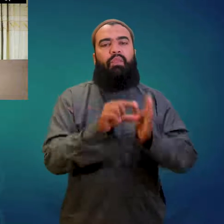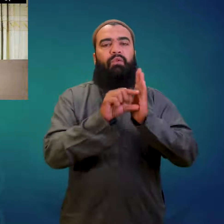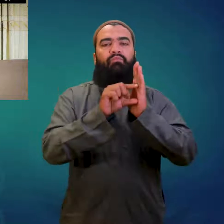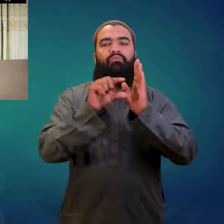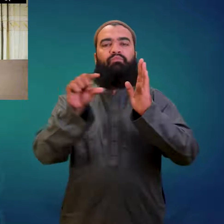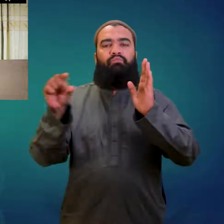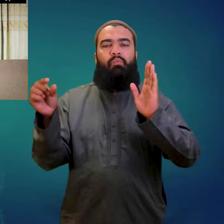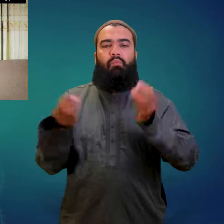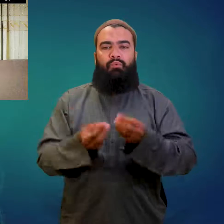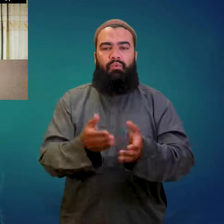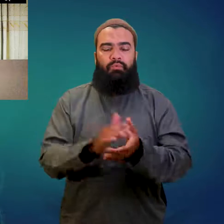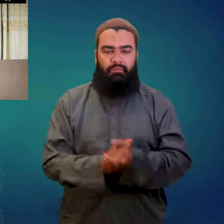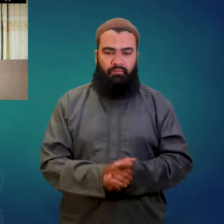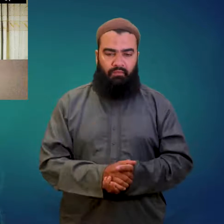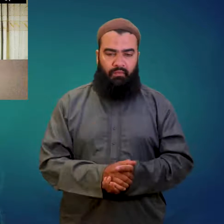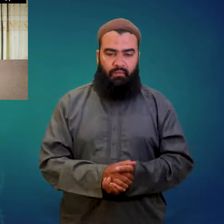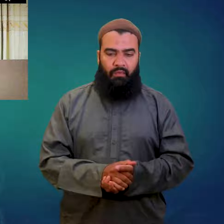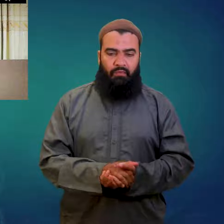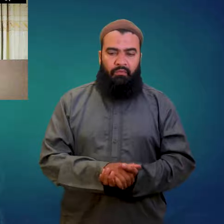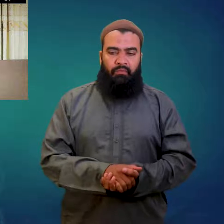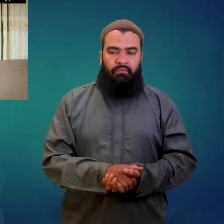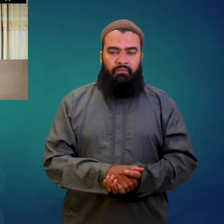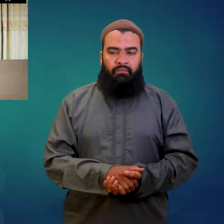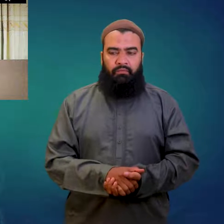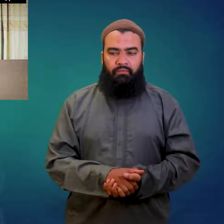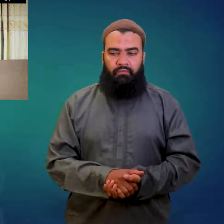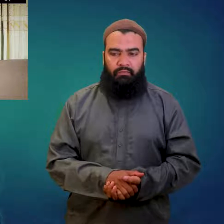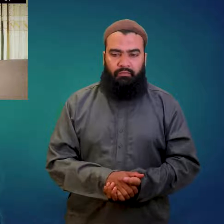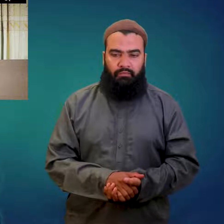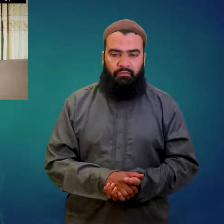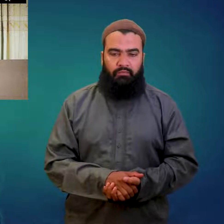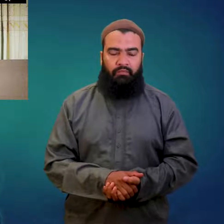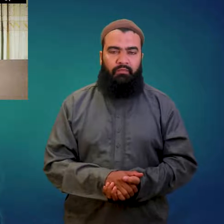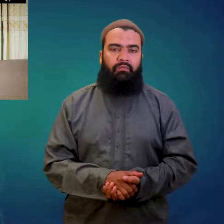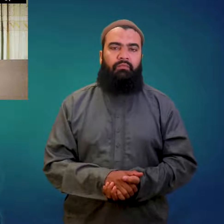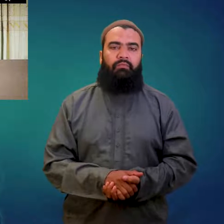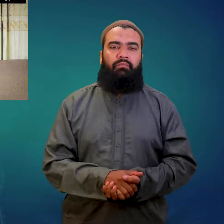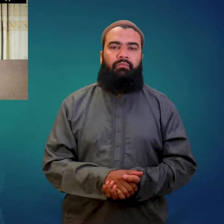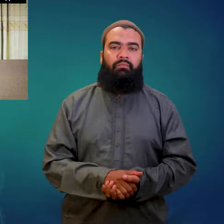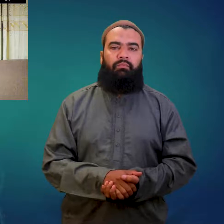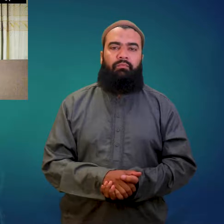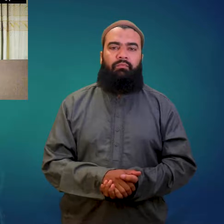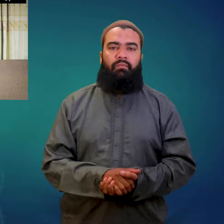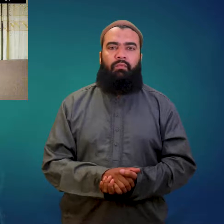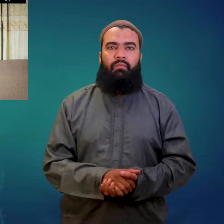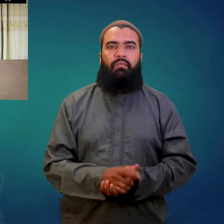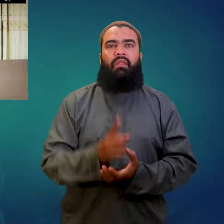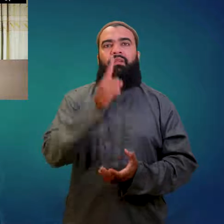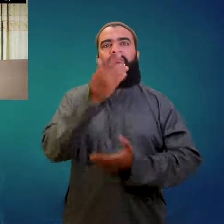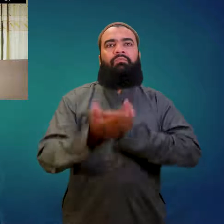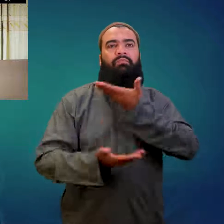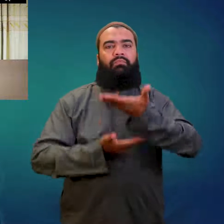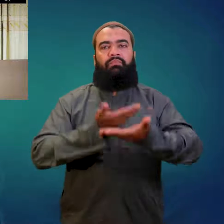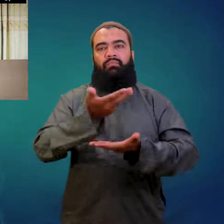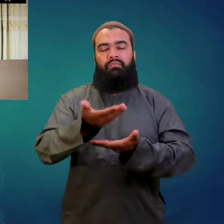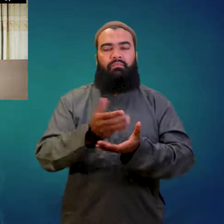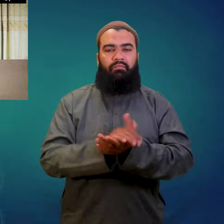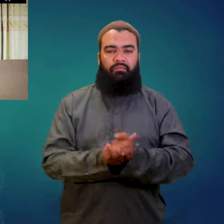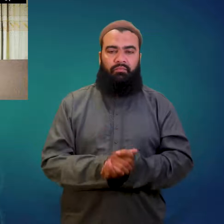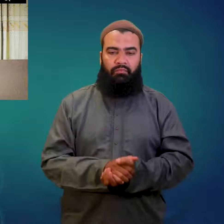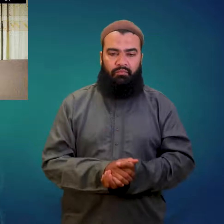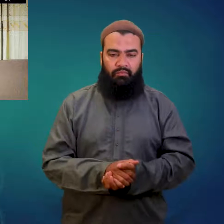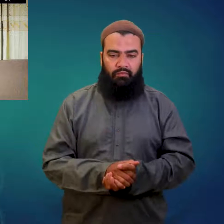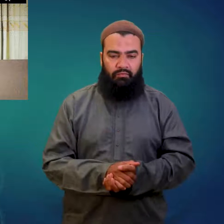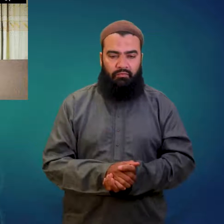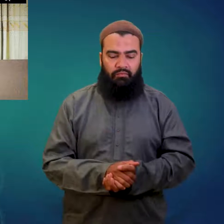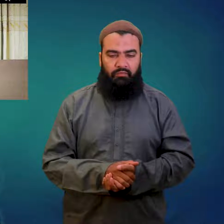صف مدنی ہے، رکوع نمبر 9 آیت نمبر 2، یا ایھا الذین آمنوا لم تقولون